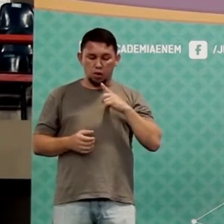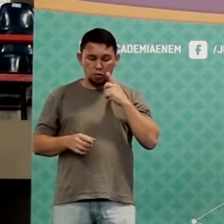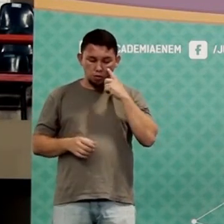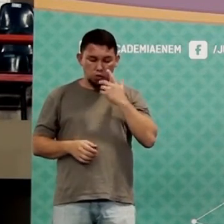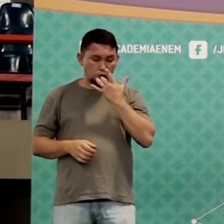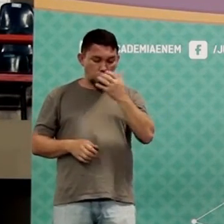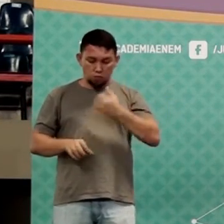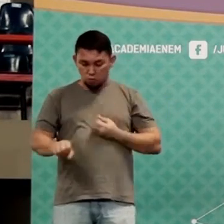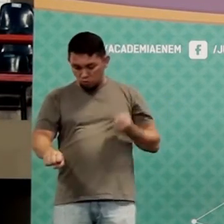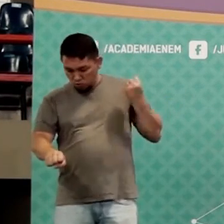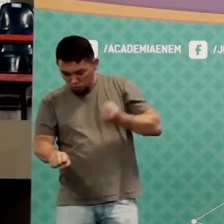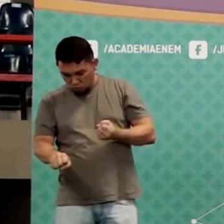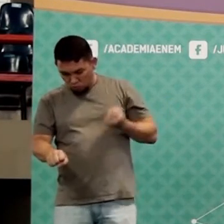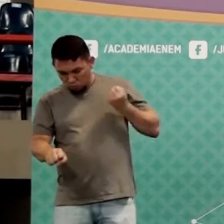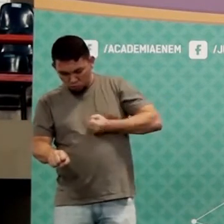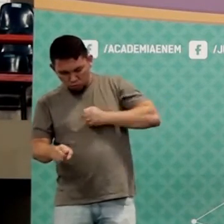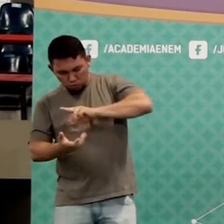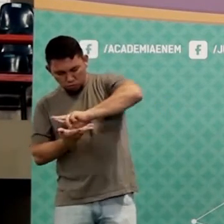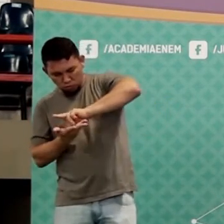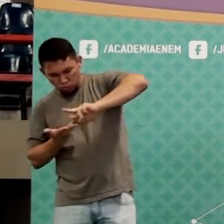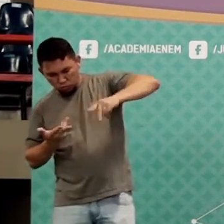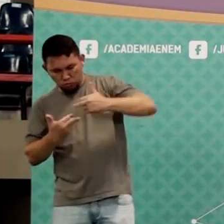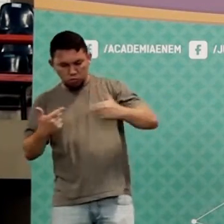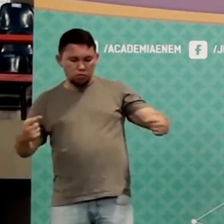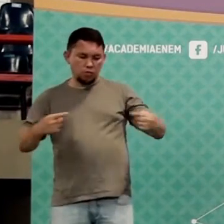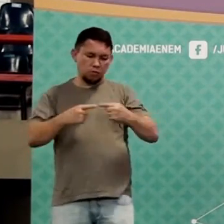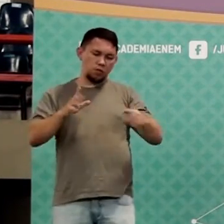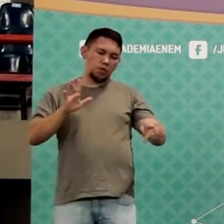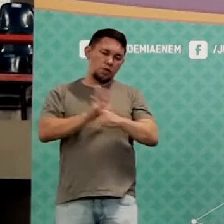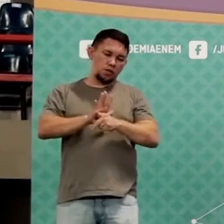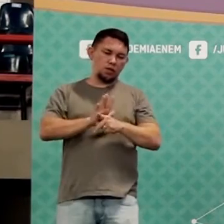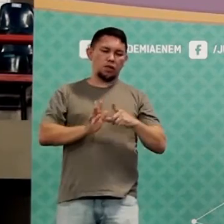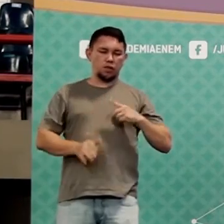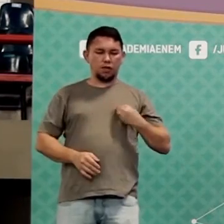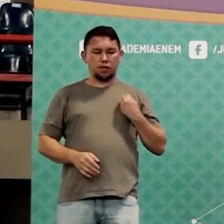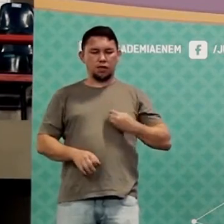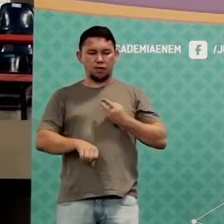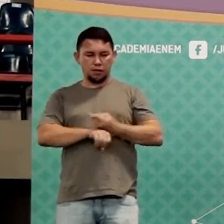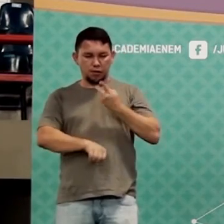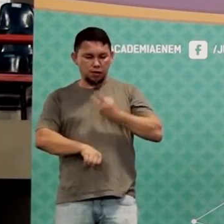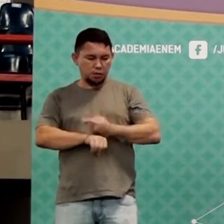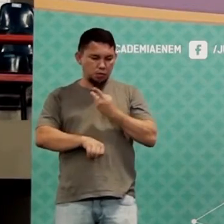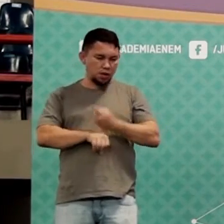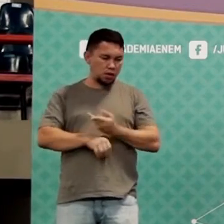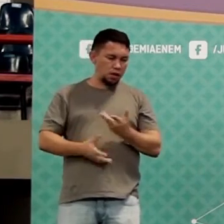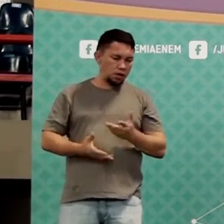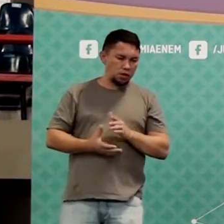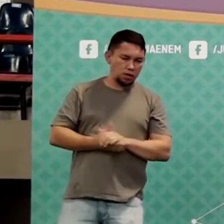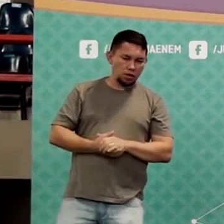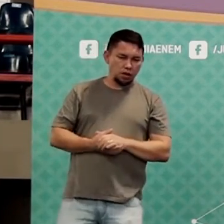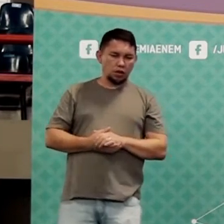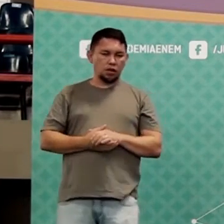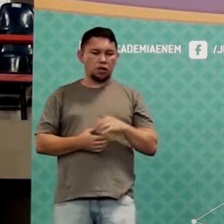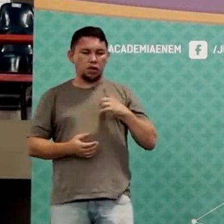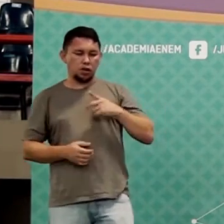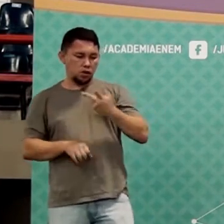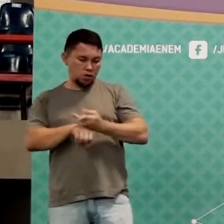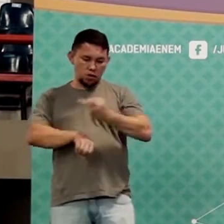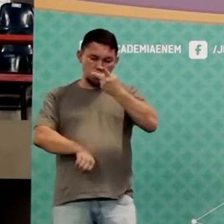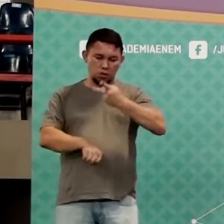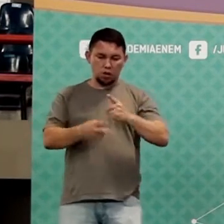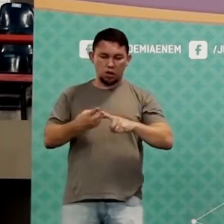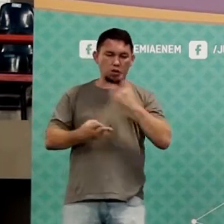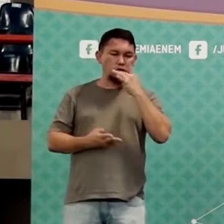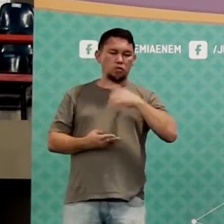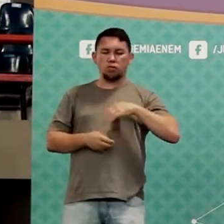ouro, transformar em vários objetos. Do mesma coisa, a gente tem a prata. Quem acumular mais ouro e prata, tem